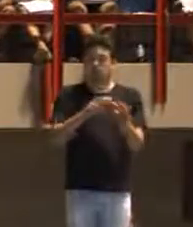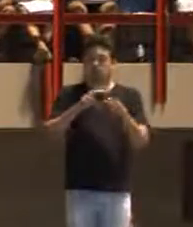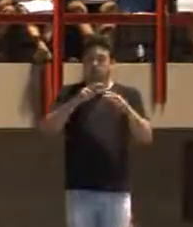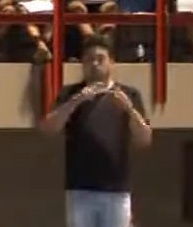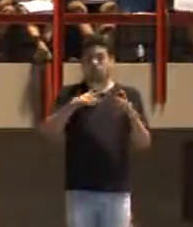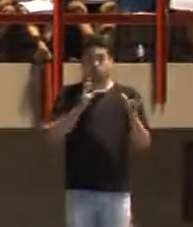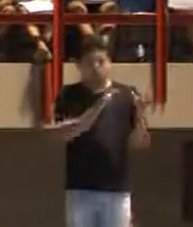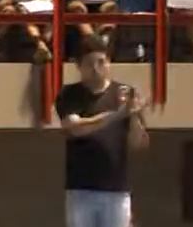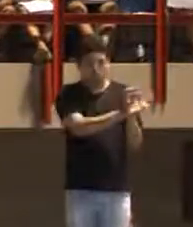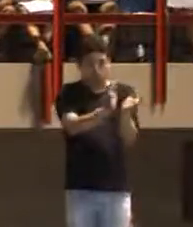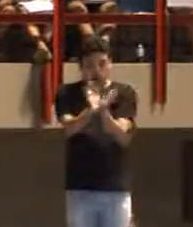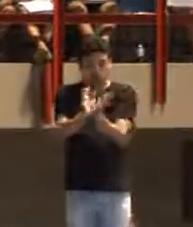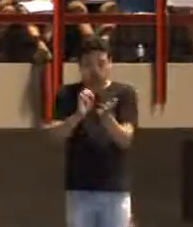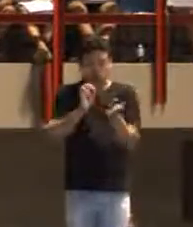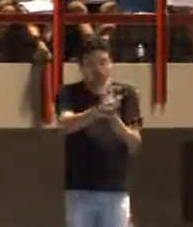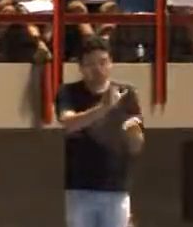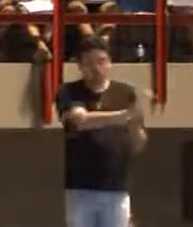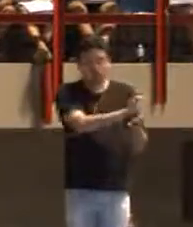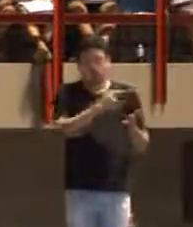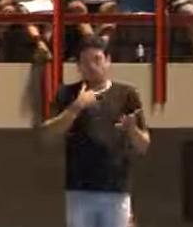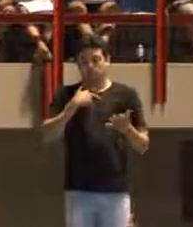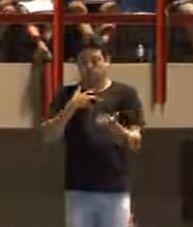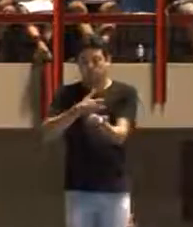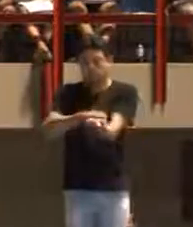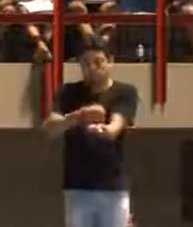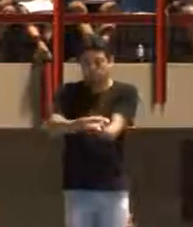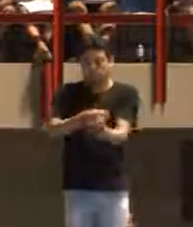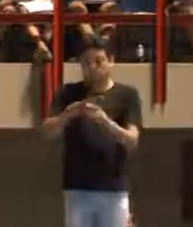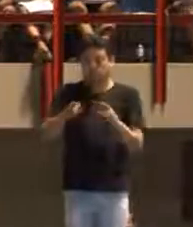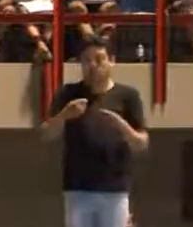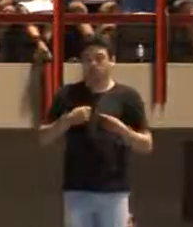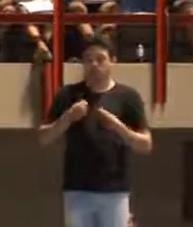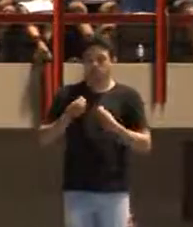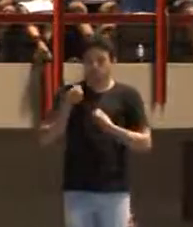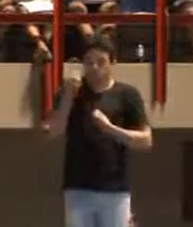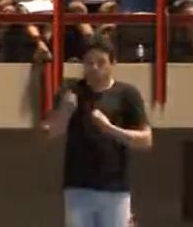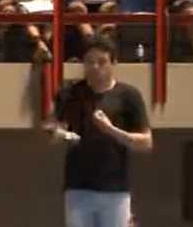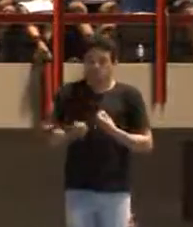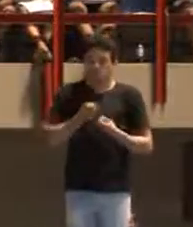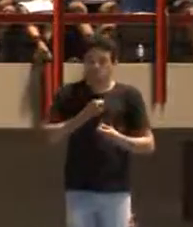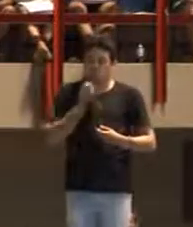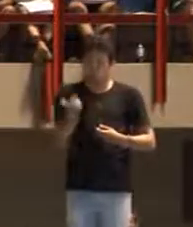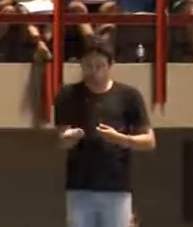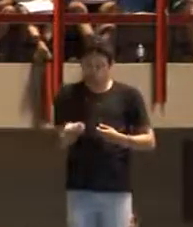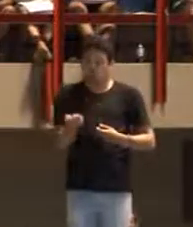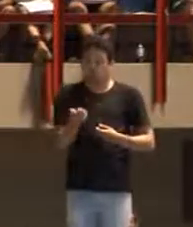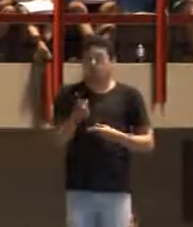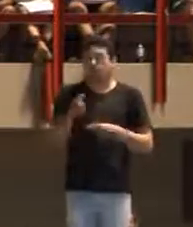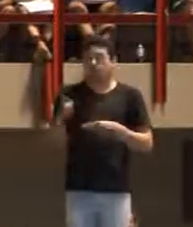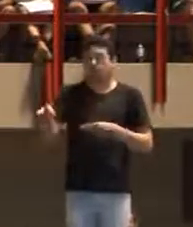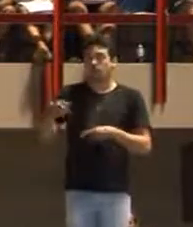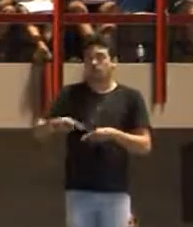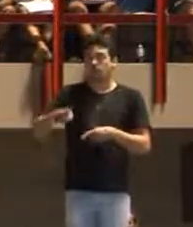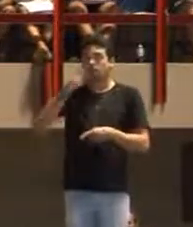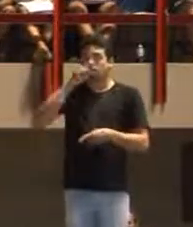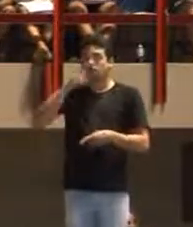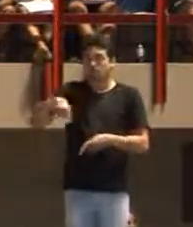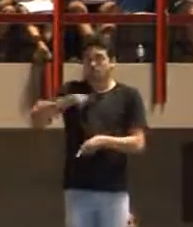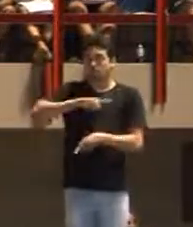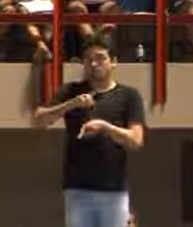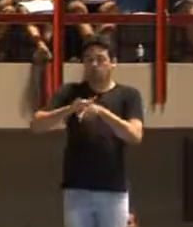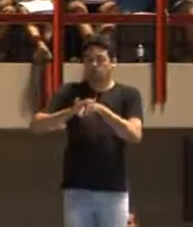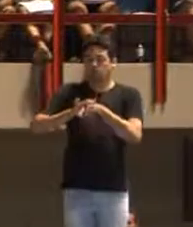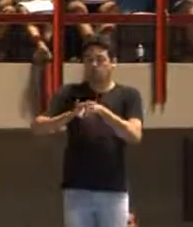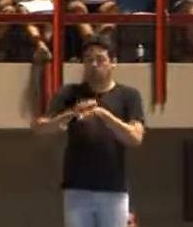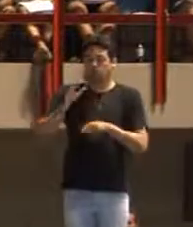descartada de doar sangue. Agora, doar, o risco de você pegar hepatite